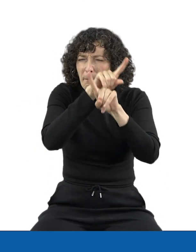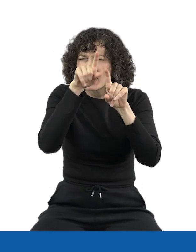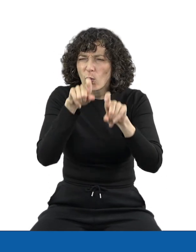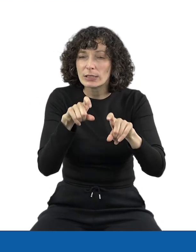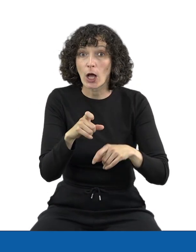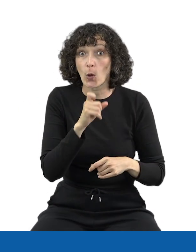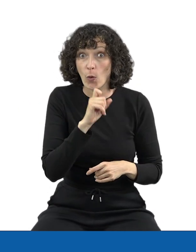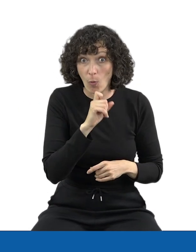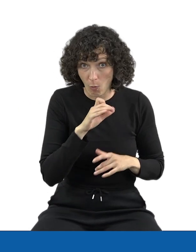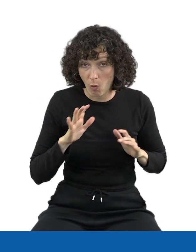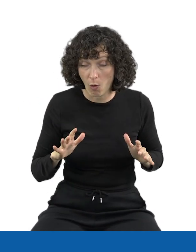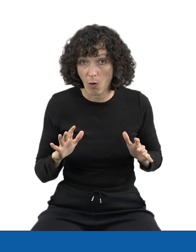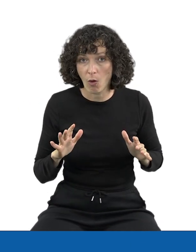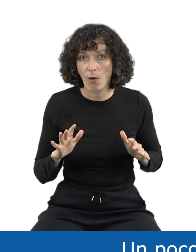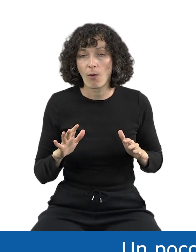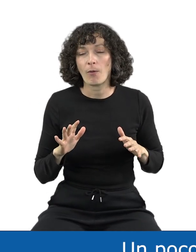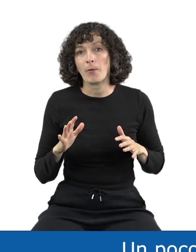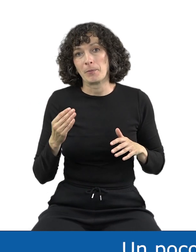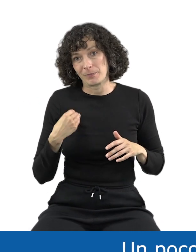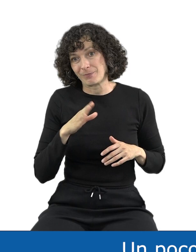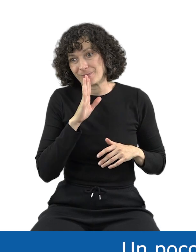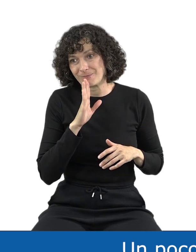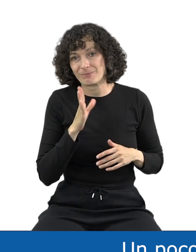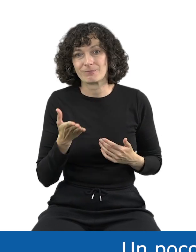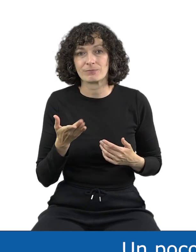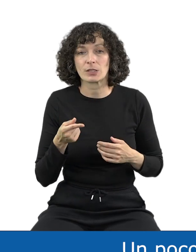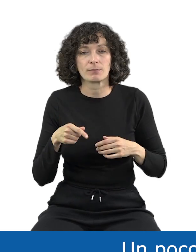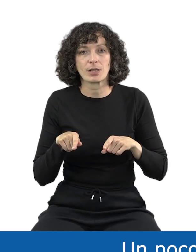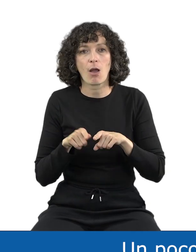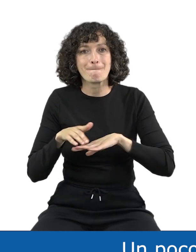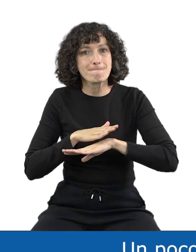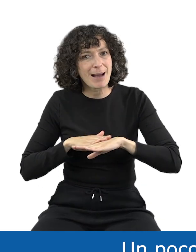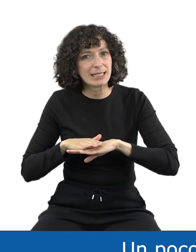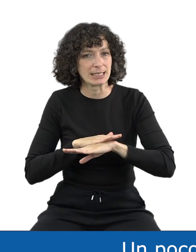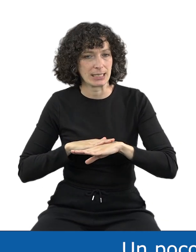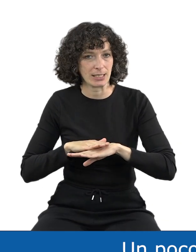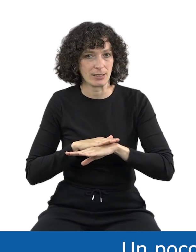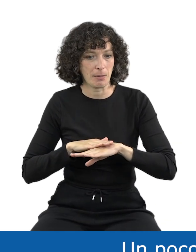cómo hacer ciertas preguntas, ¿no? Un poco por, como digo, una base